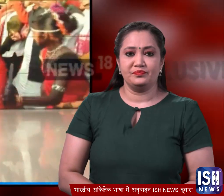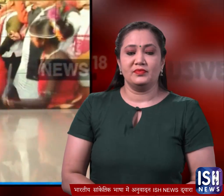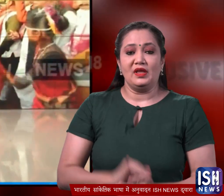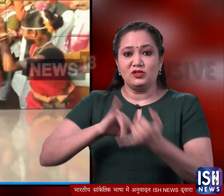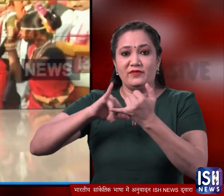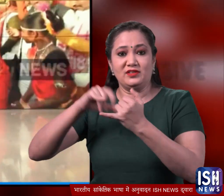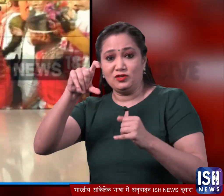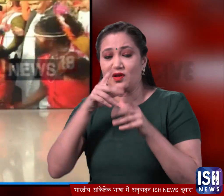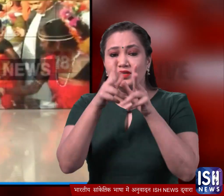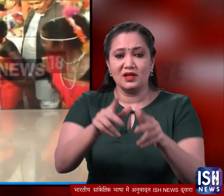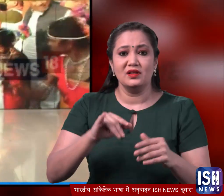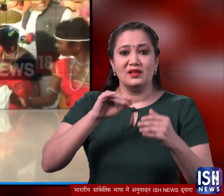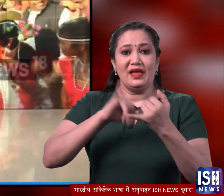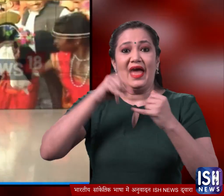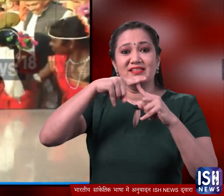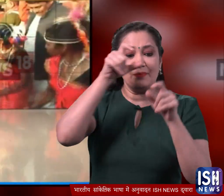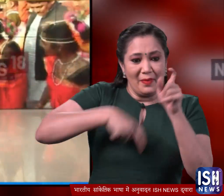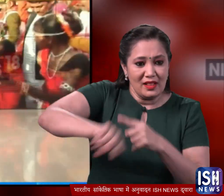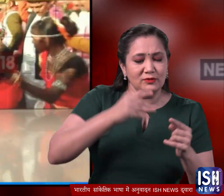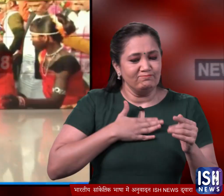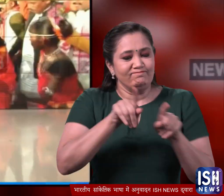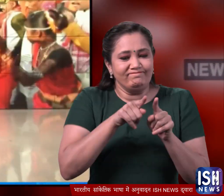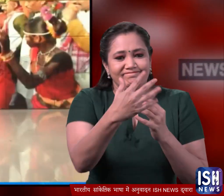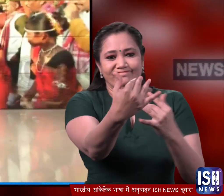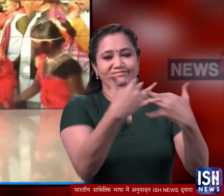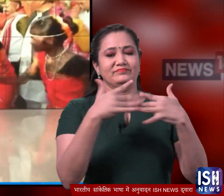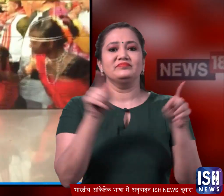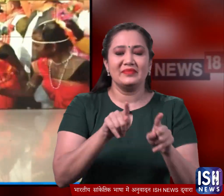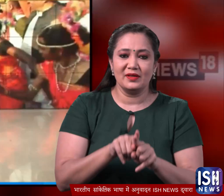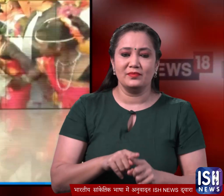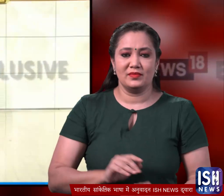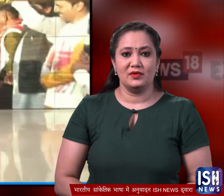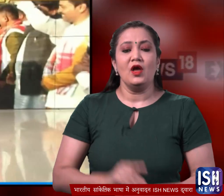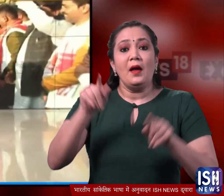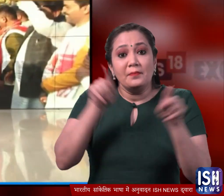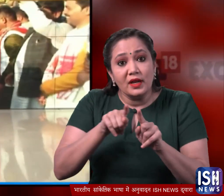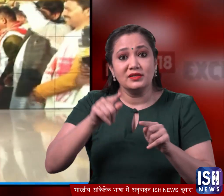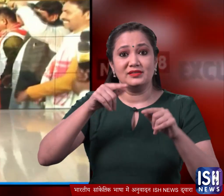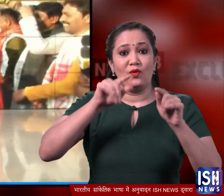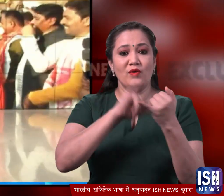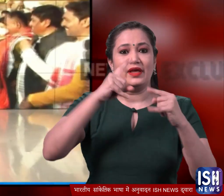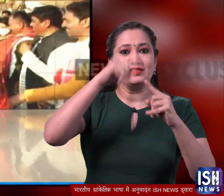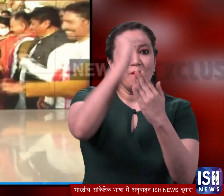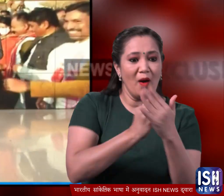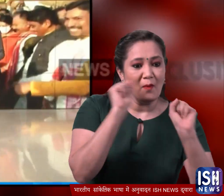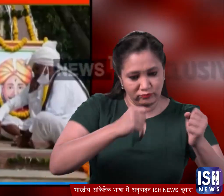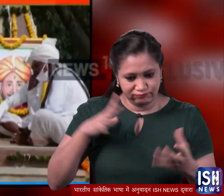शिवराज सिंह चौहान ने यह ऐलान आदिवासियों को रिझाने के लिए किया। यही नहीं, इस कार्यक्रम में शिवराज आदिवासियों के रंग में नजर